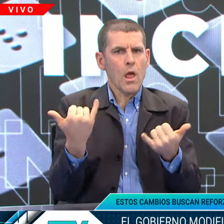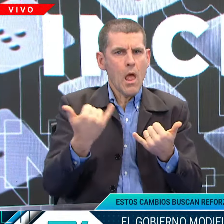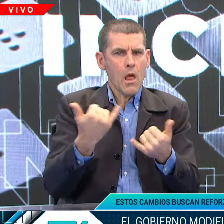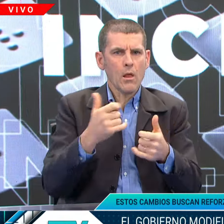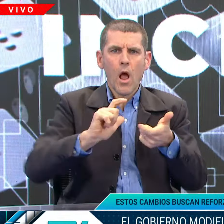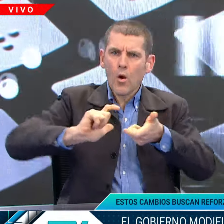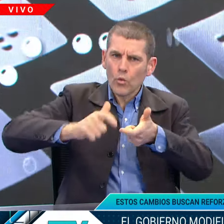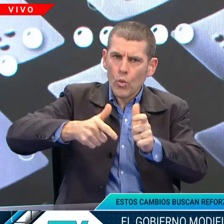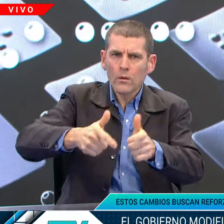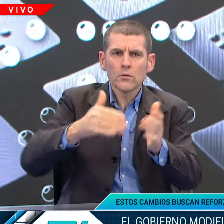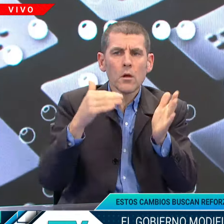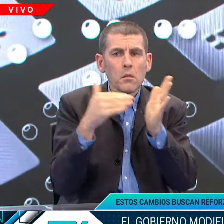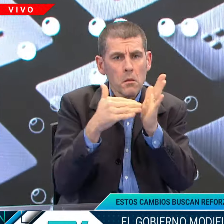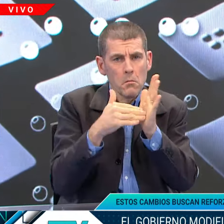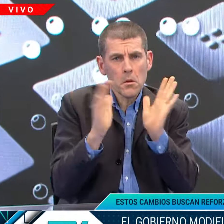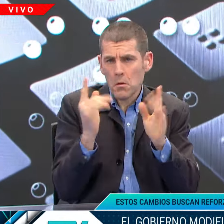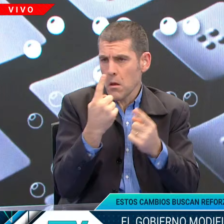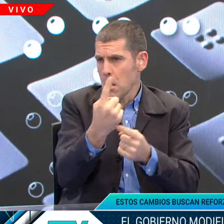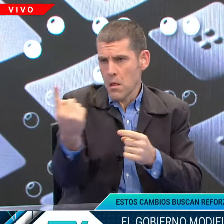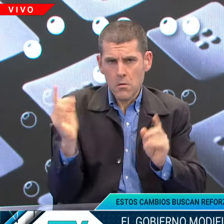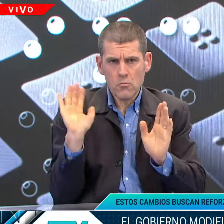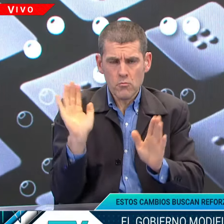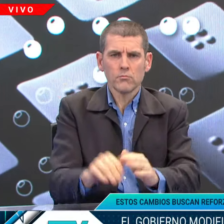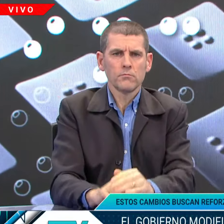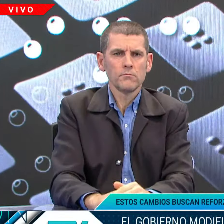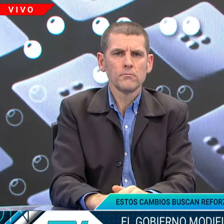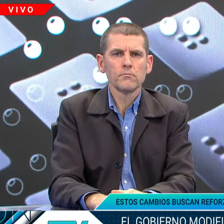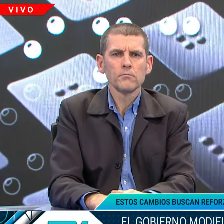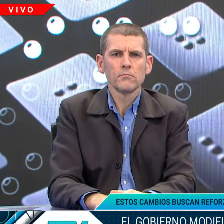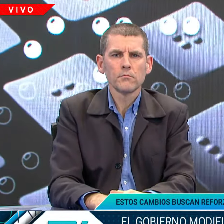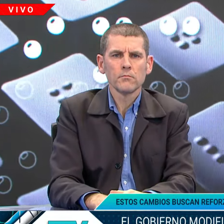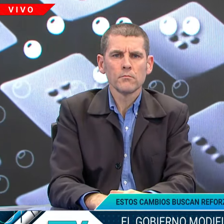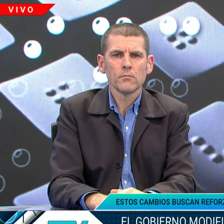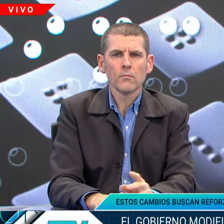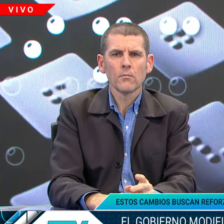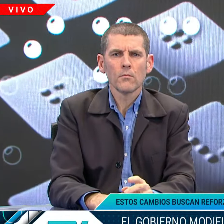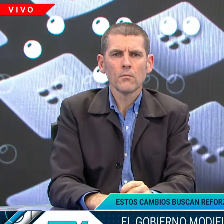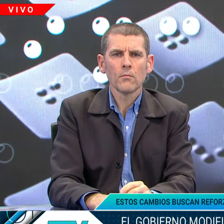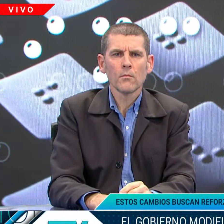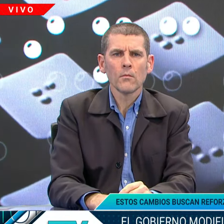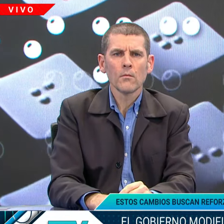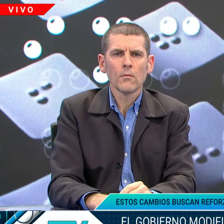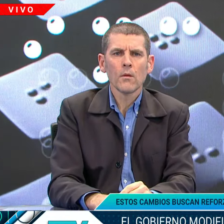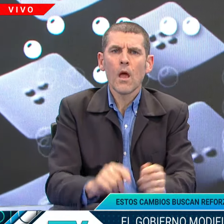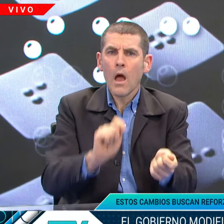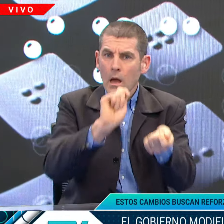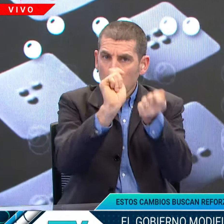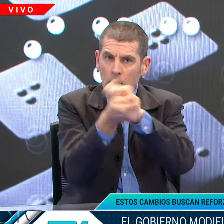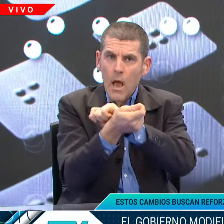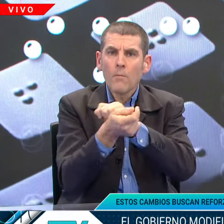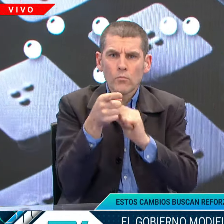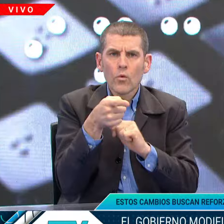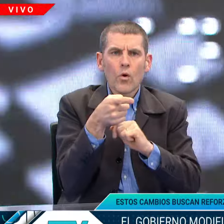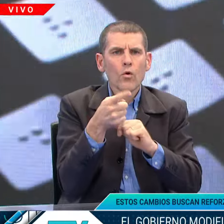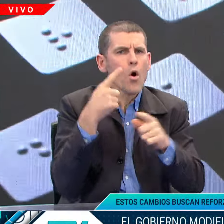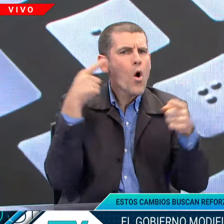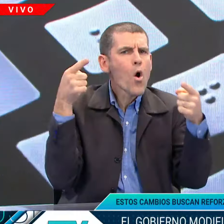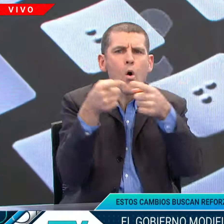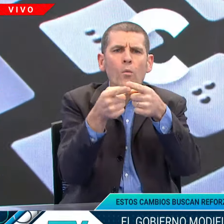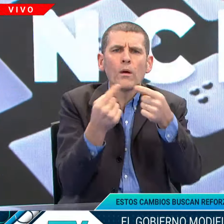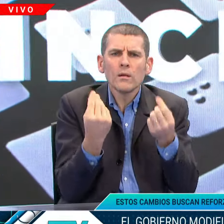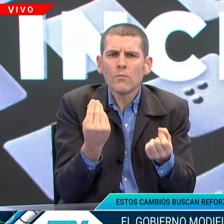periódicas si es necesario. Estos ajustes buscan mejorar la transparencia y